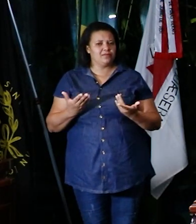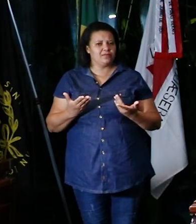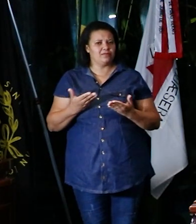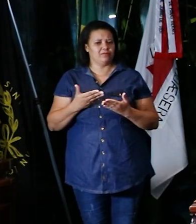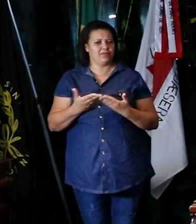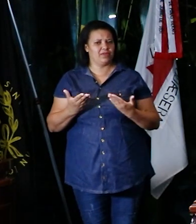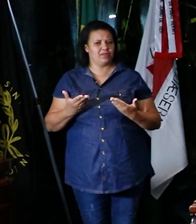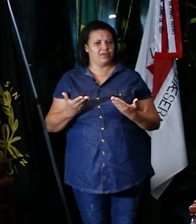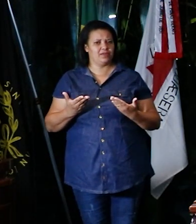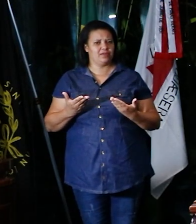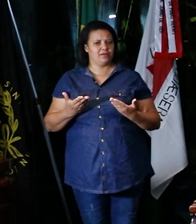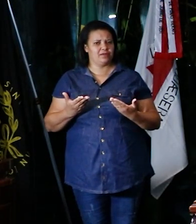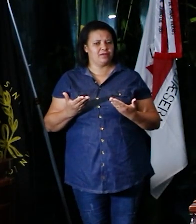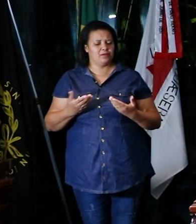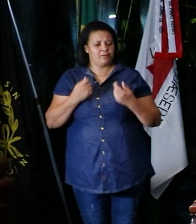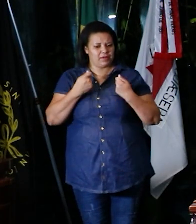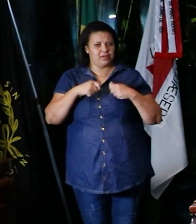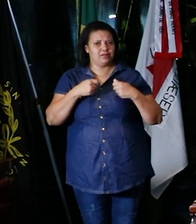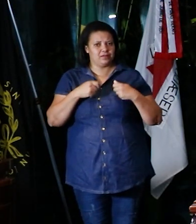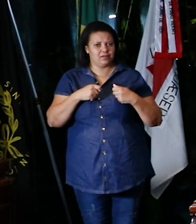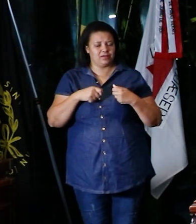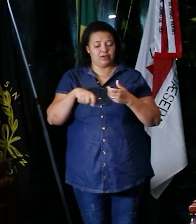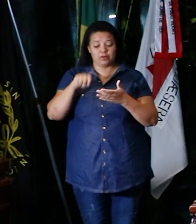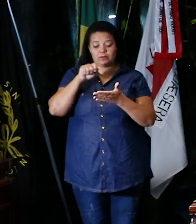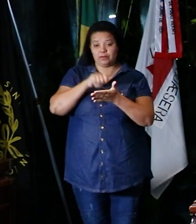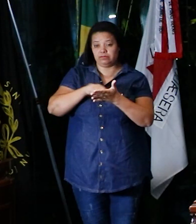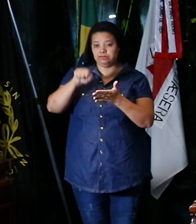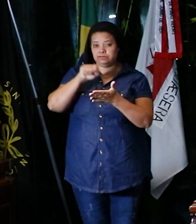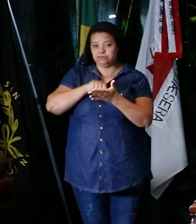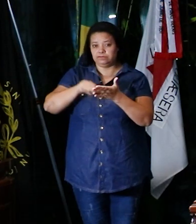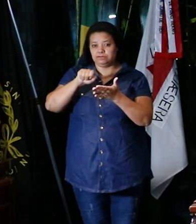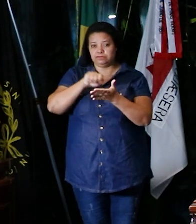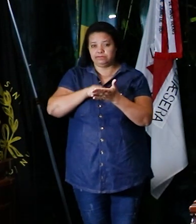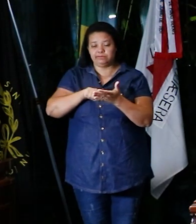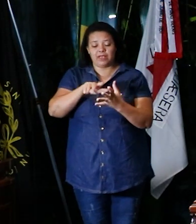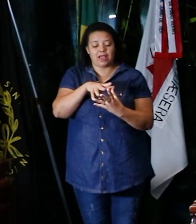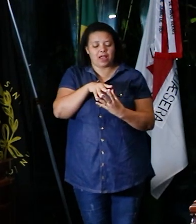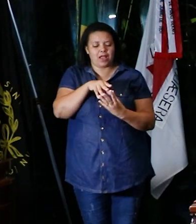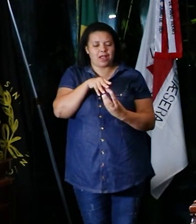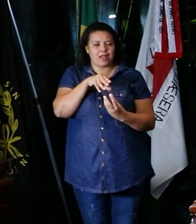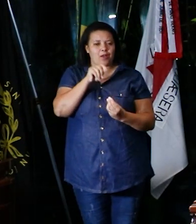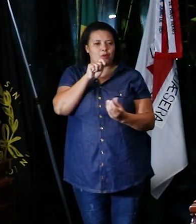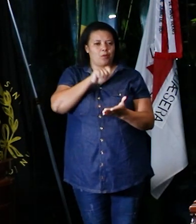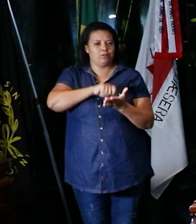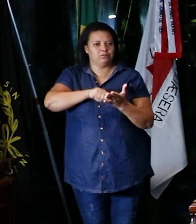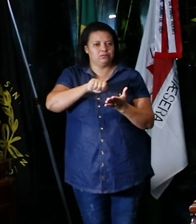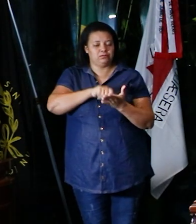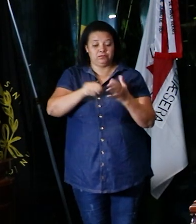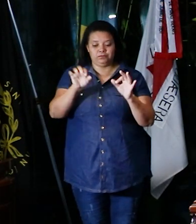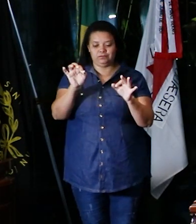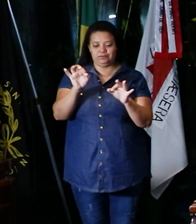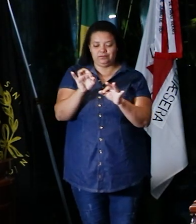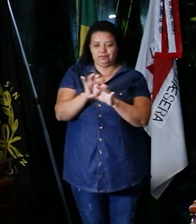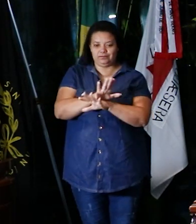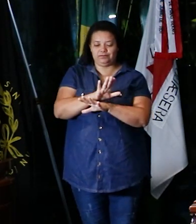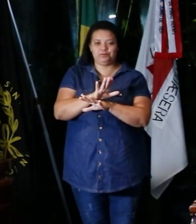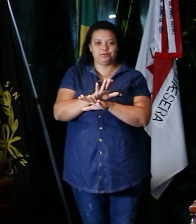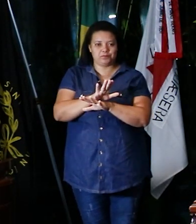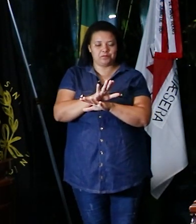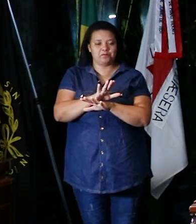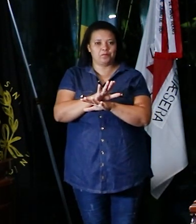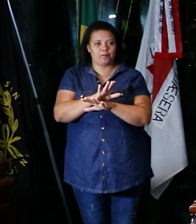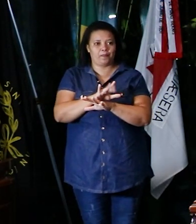Teve satisfação em escrever, esvaziou a alma, está acabado. A ideia